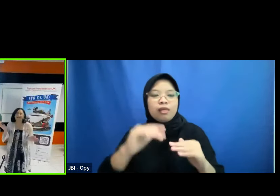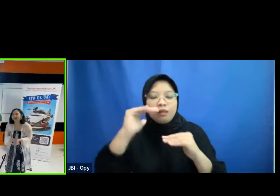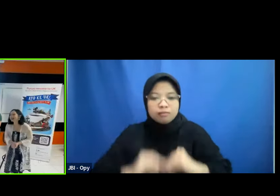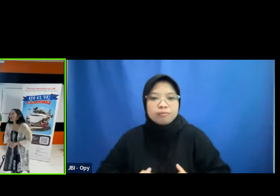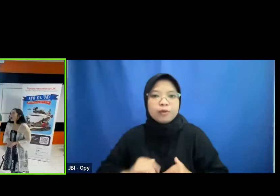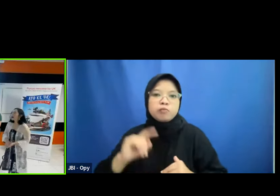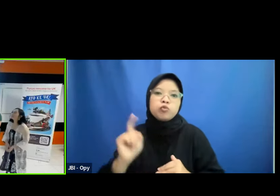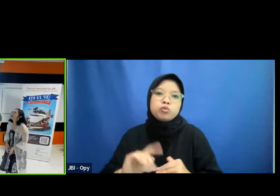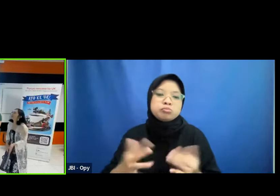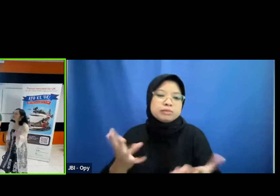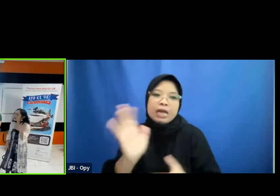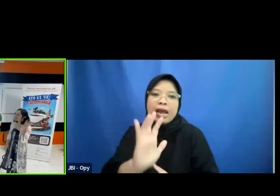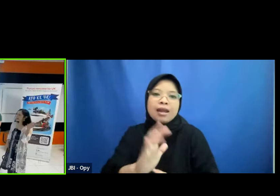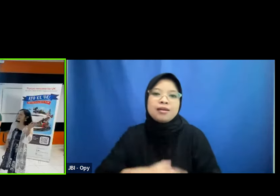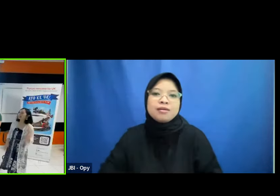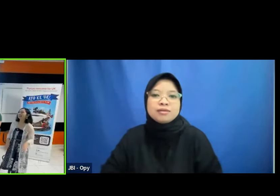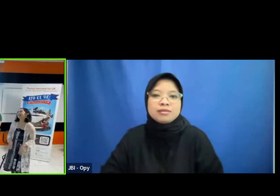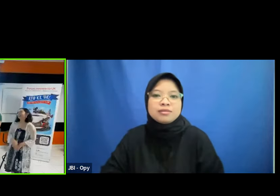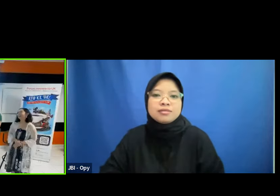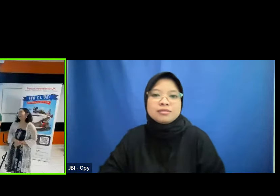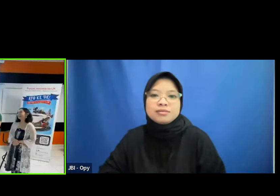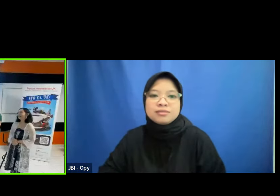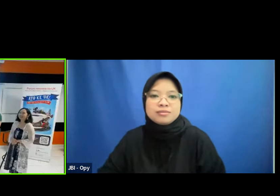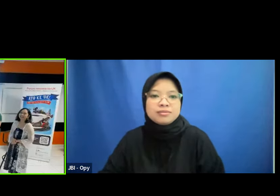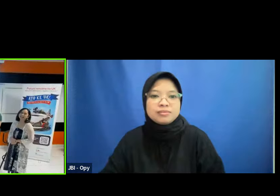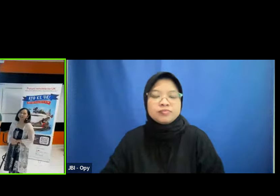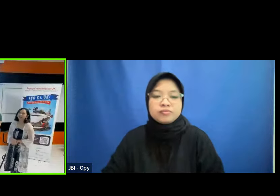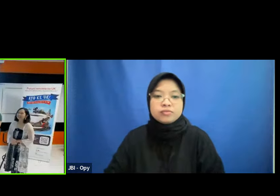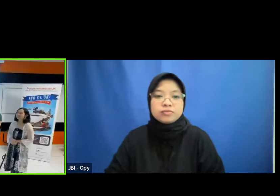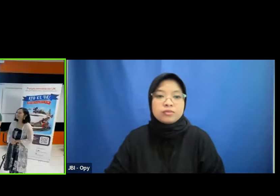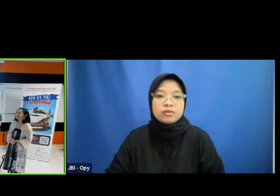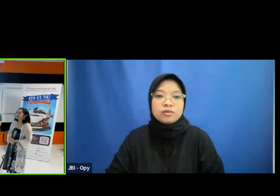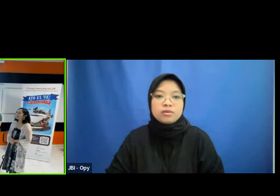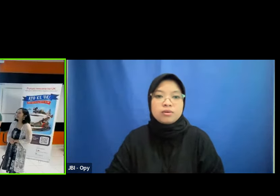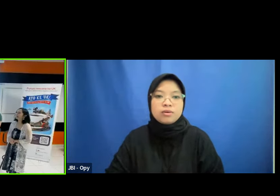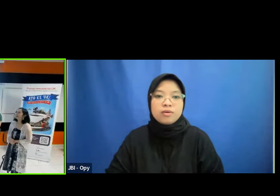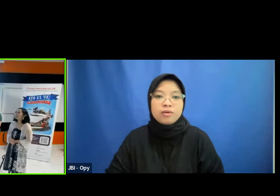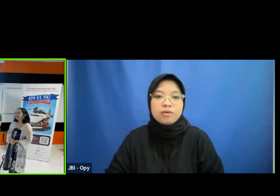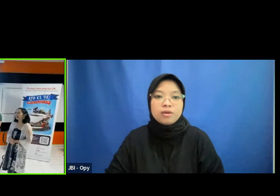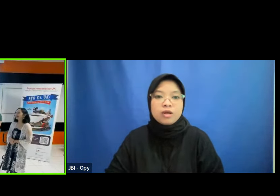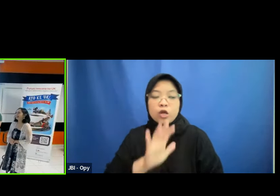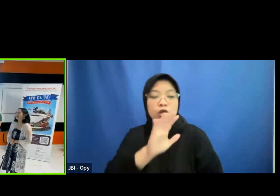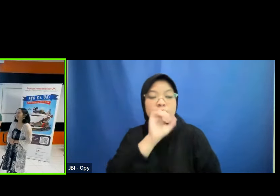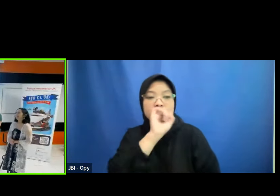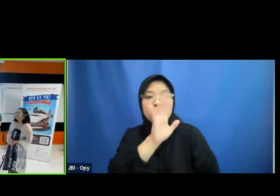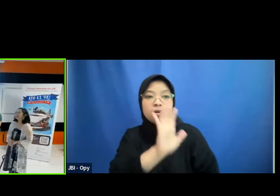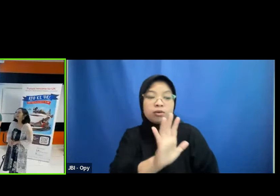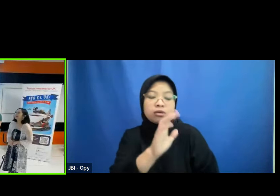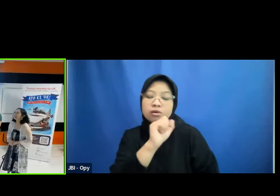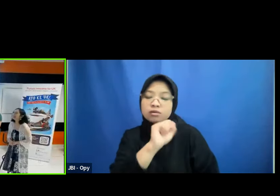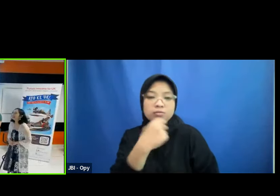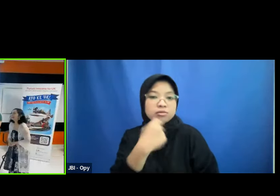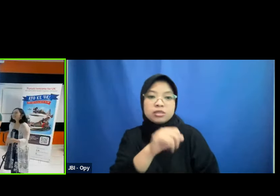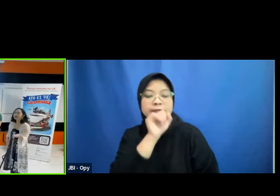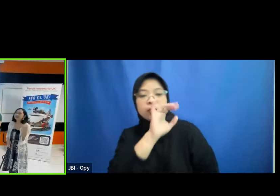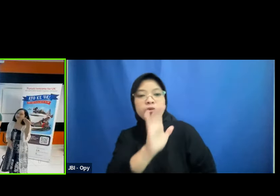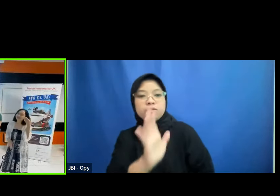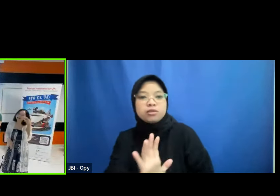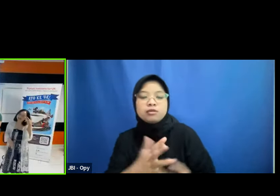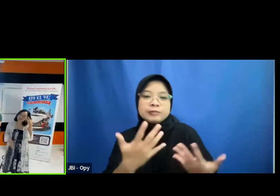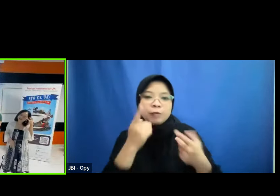kan e BRB Ya iya kayak kayak sorry I canot I cannot answer karena Kayak udah nangis terus gitu